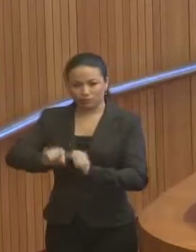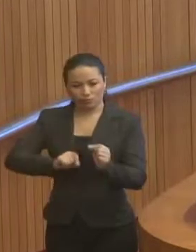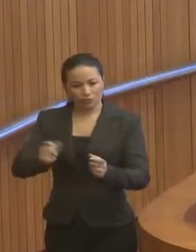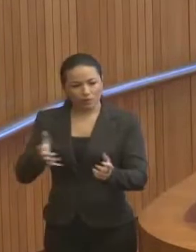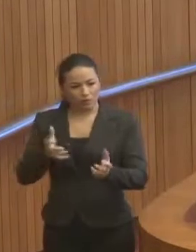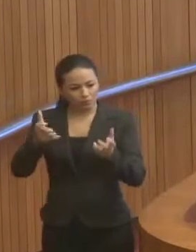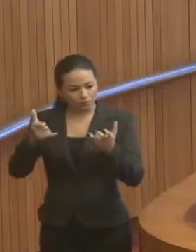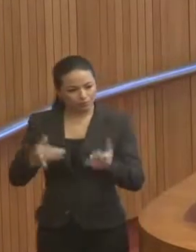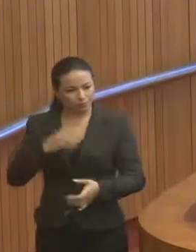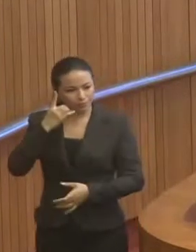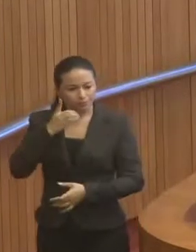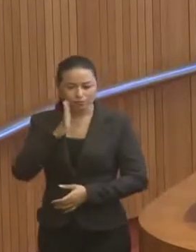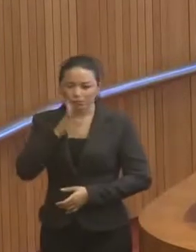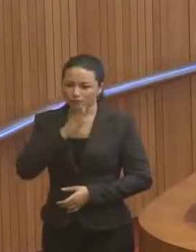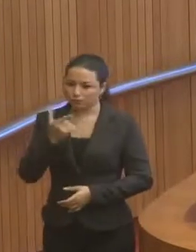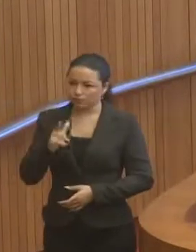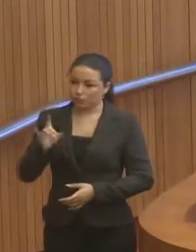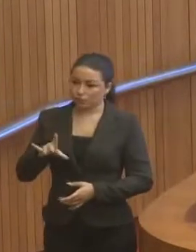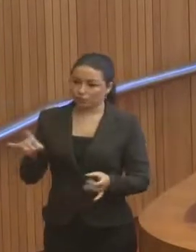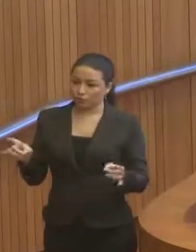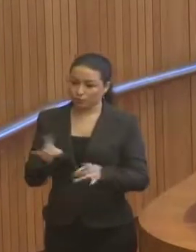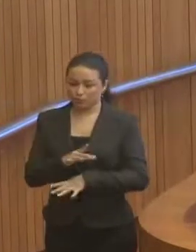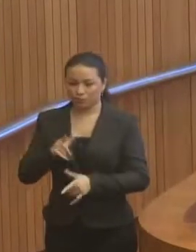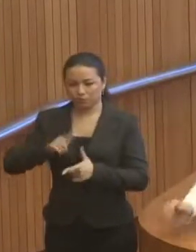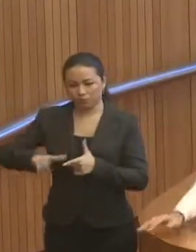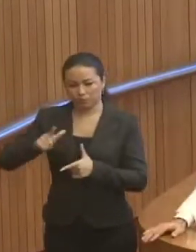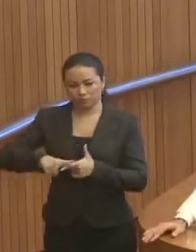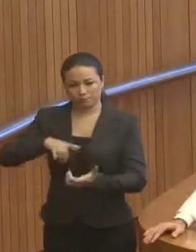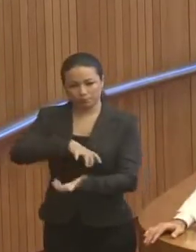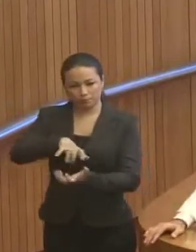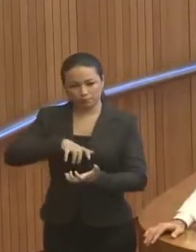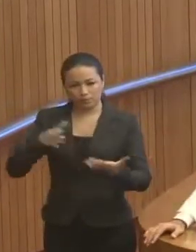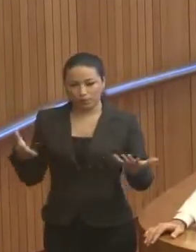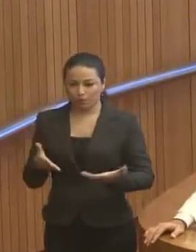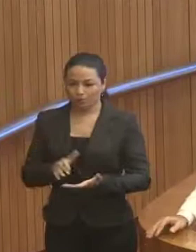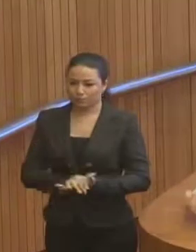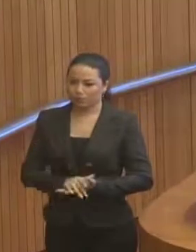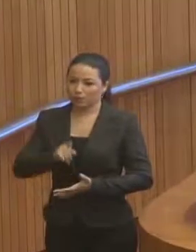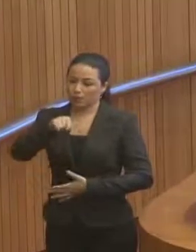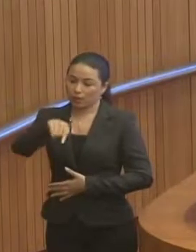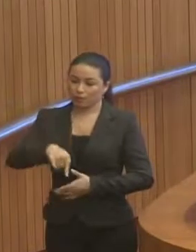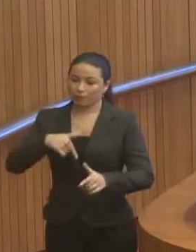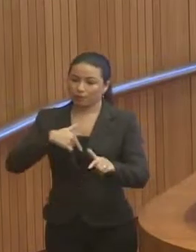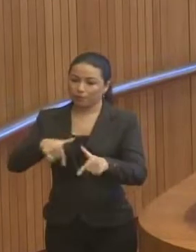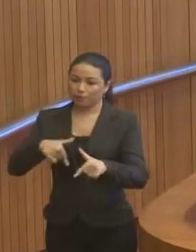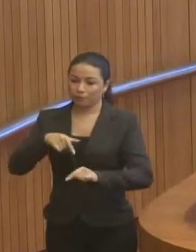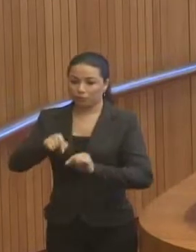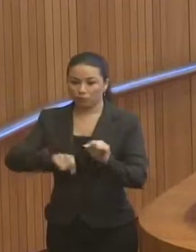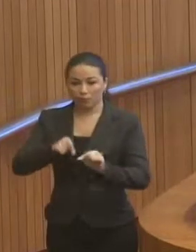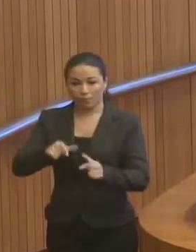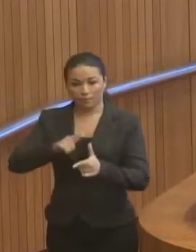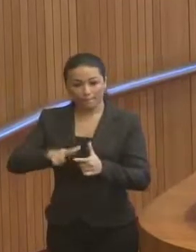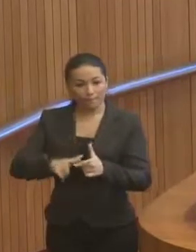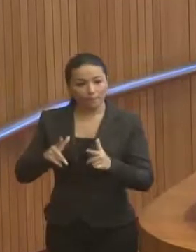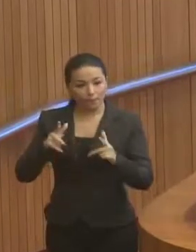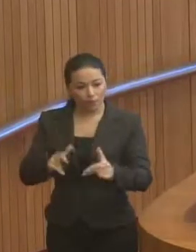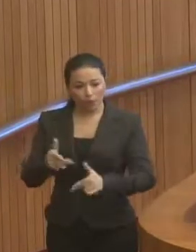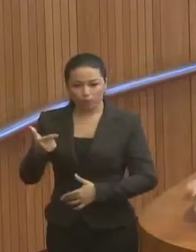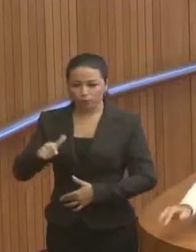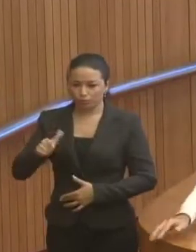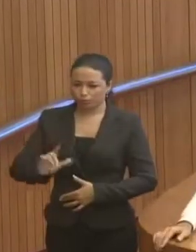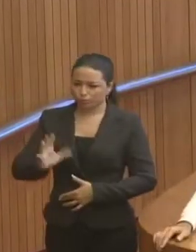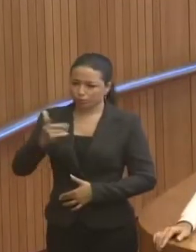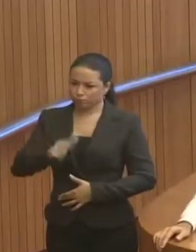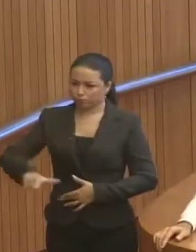deputado Bira, não é só resolver a questão da greve nesse momento. É trabalhar para que situações como essa não venham a